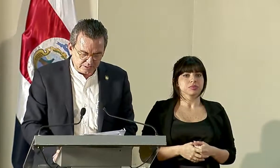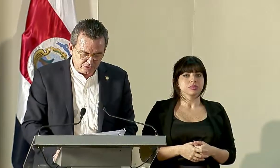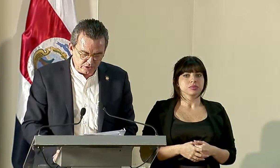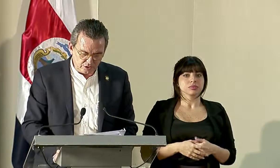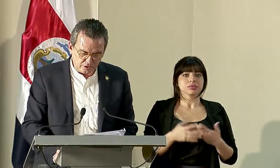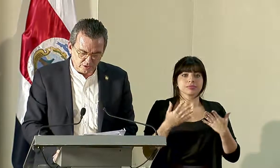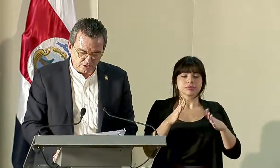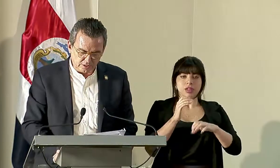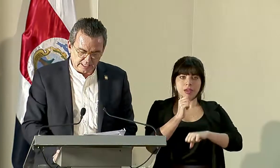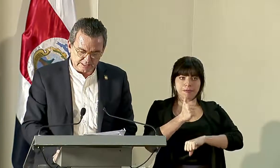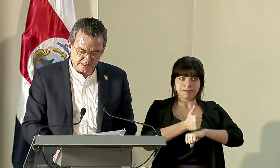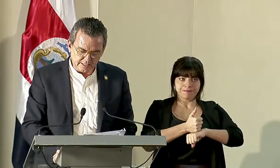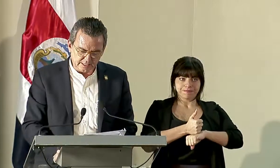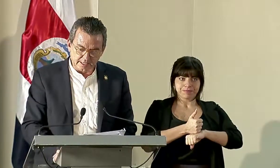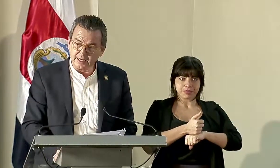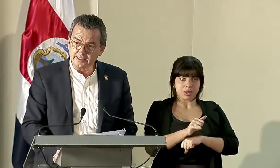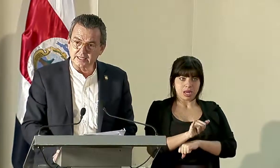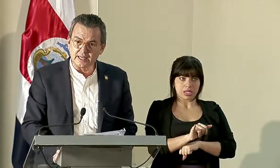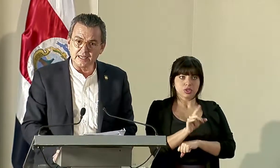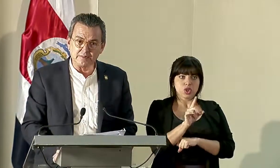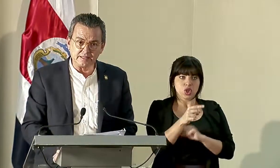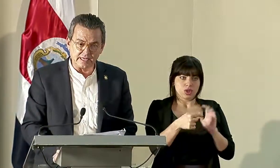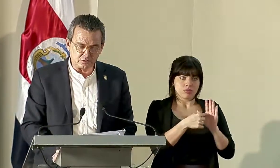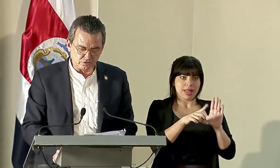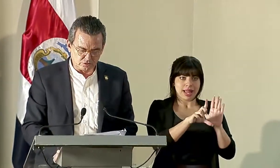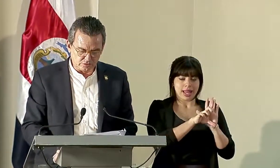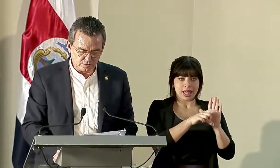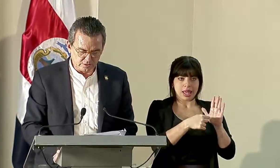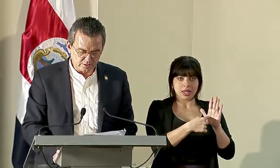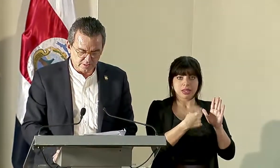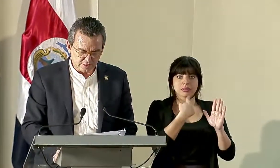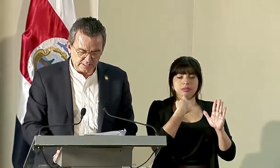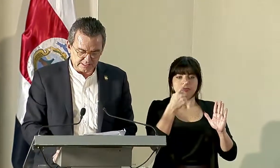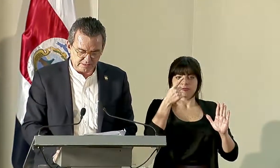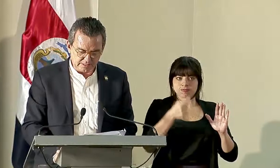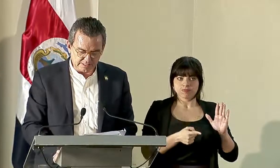Se estableció así en esta ley el mandato